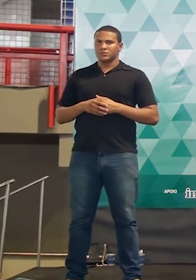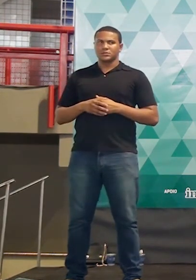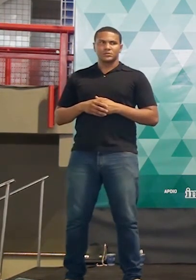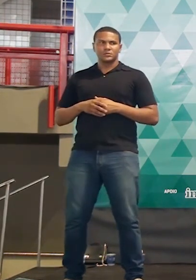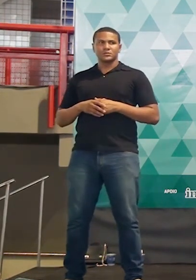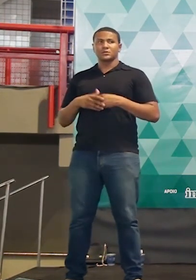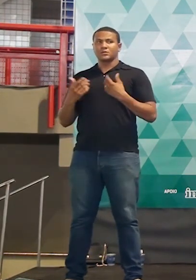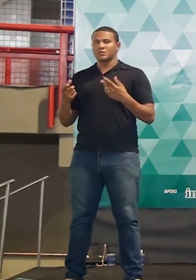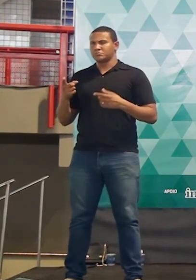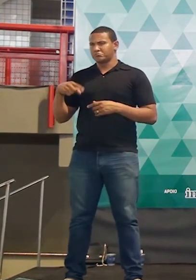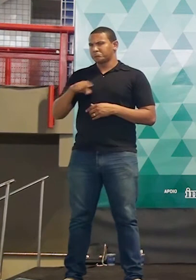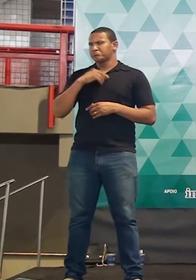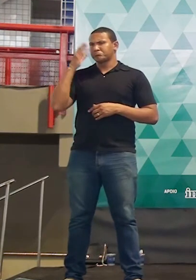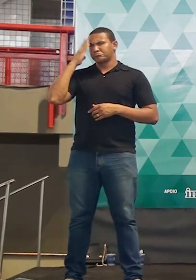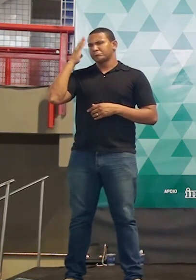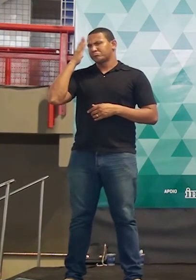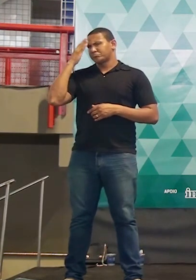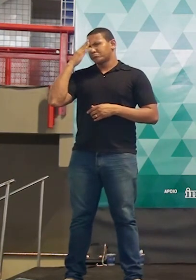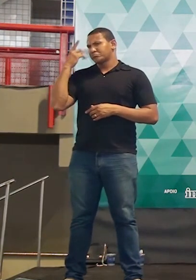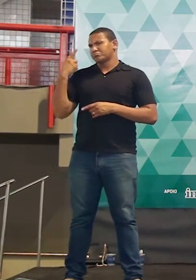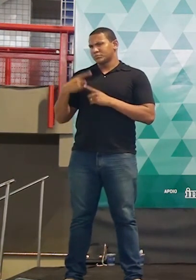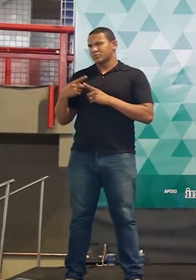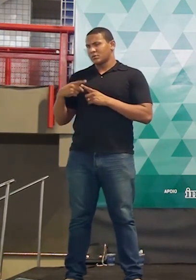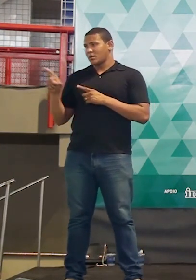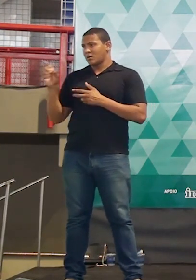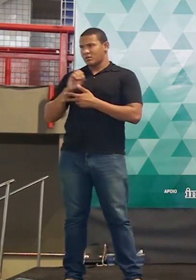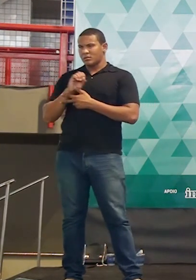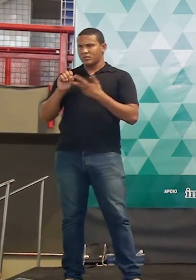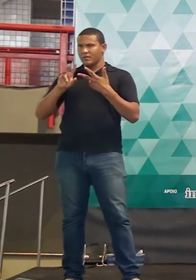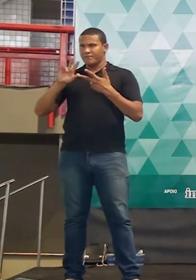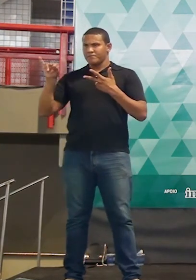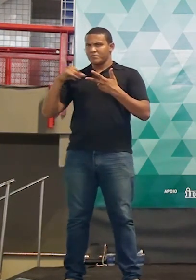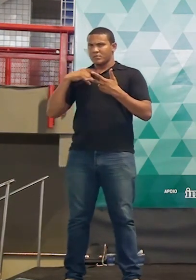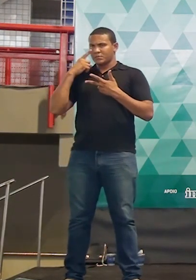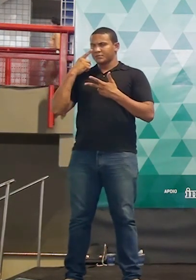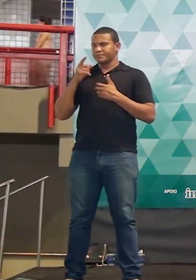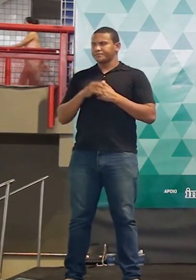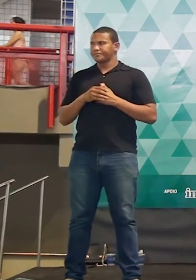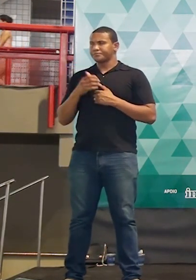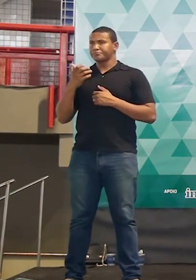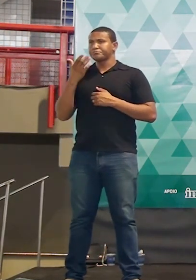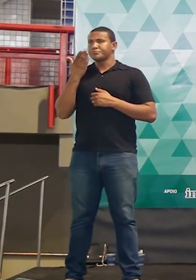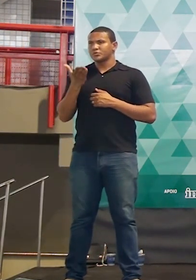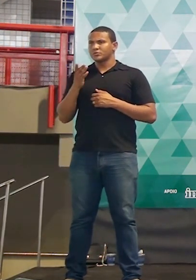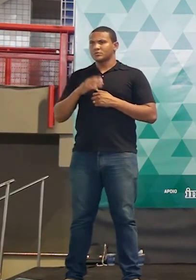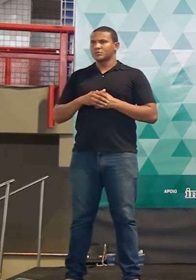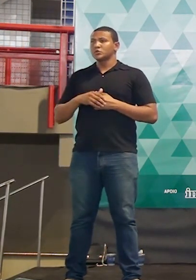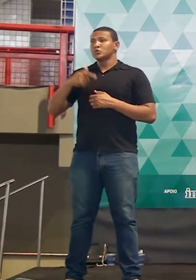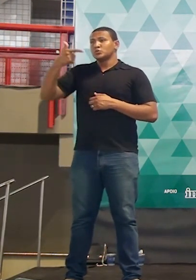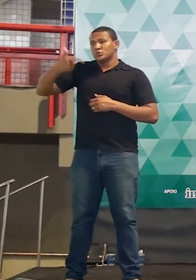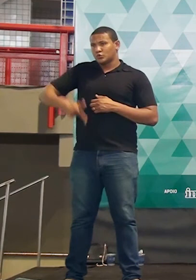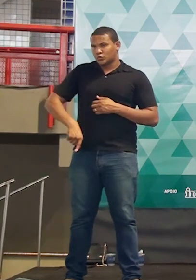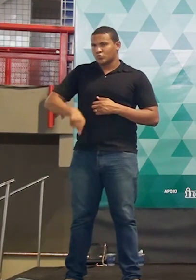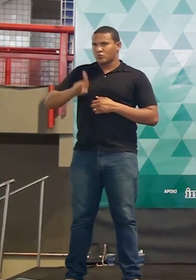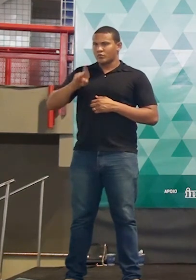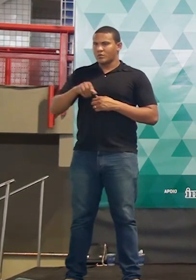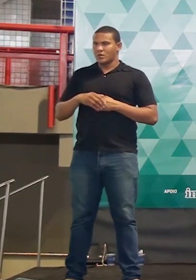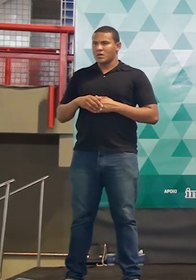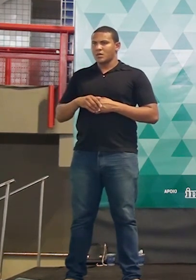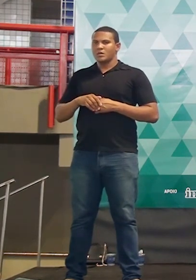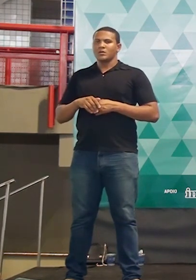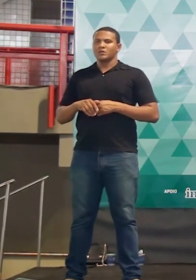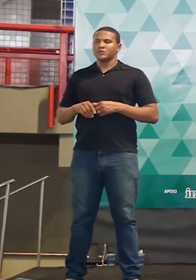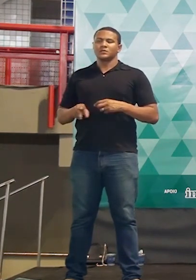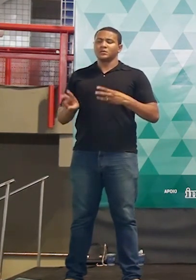faz parte de uma das áreas que o Enem coloca. Repetindo pela última vez, terceira